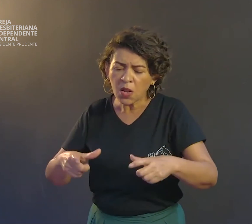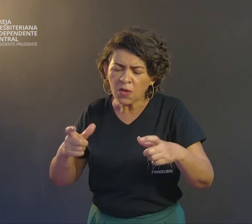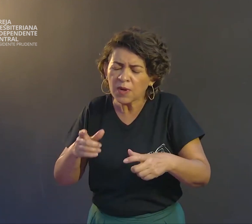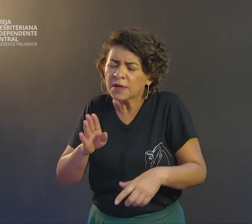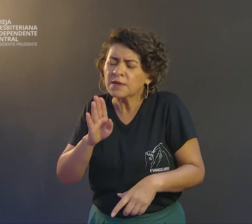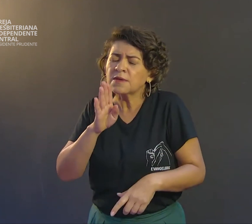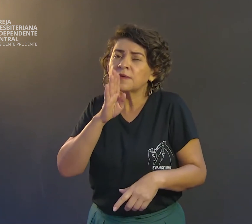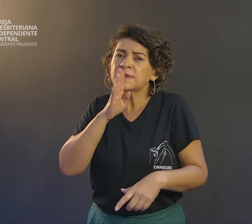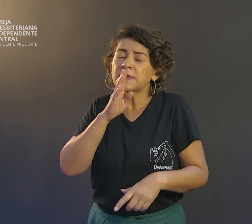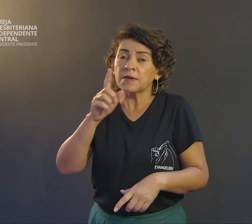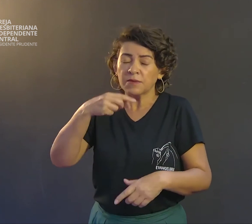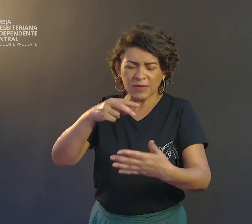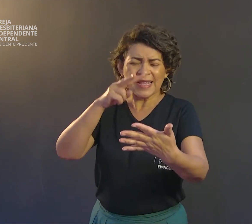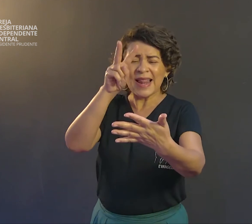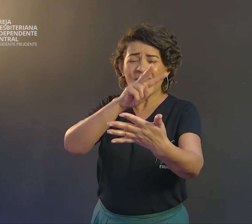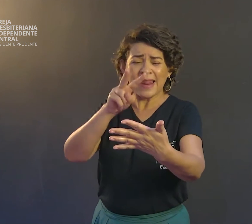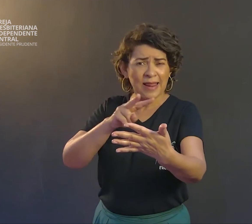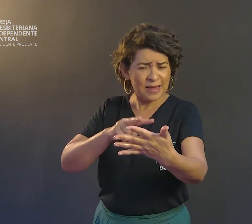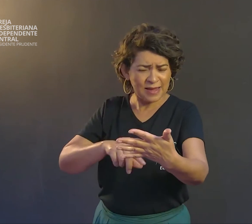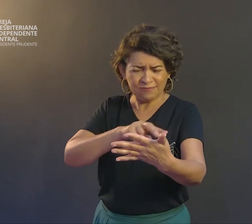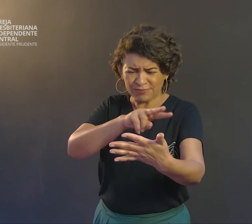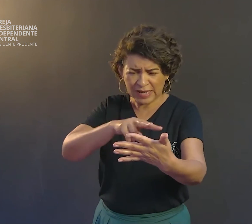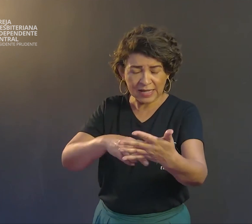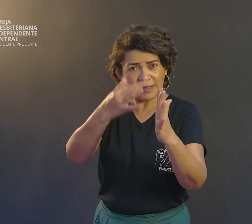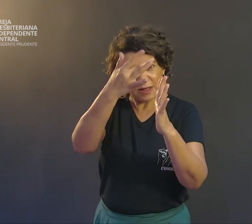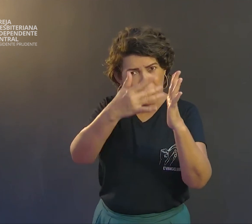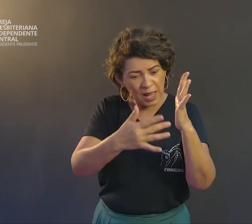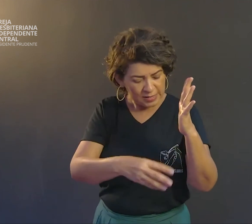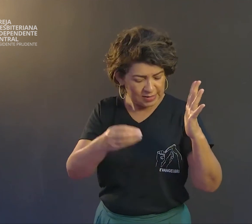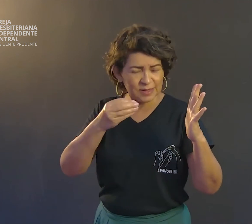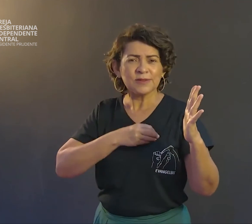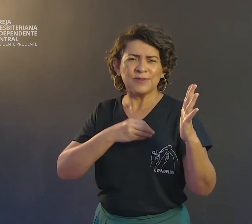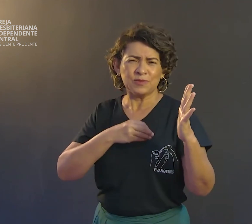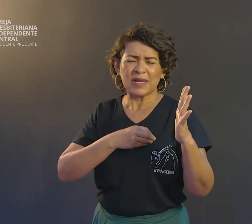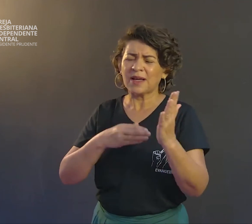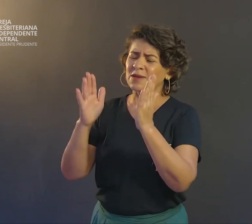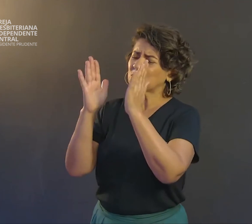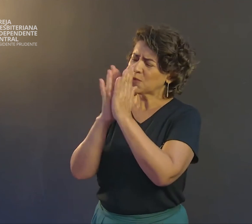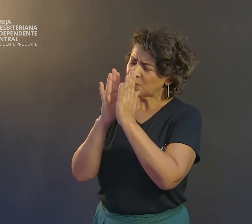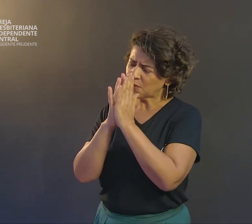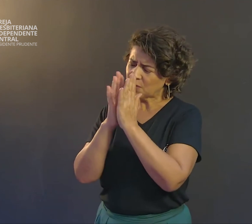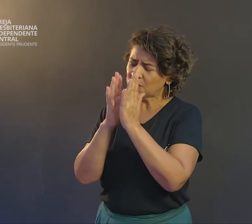que escreveu em espírito de oração, confessando diante dele e de